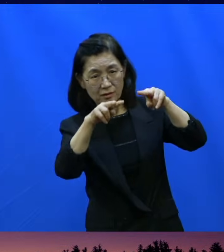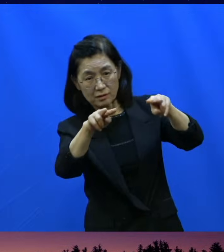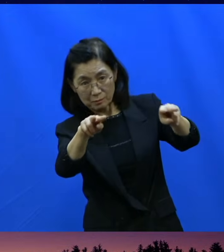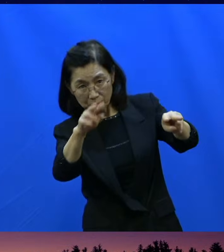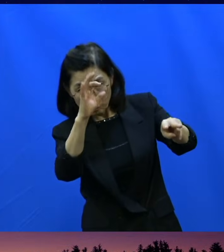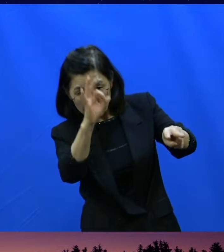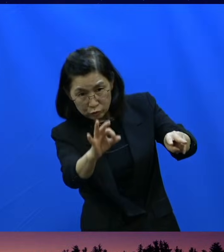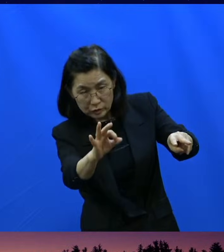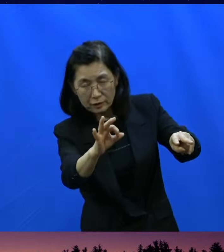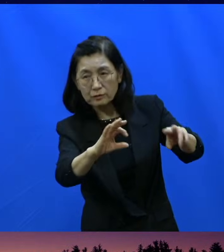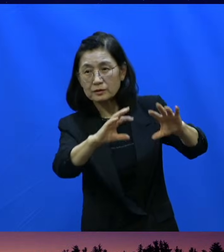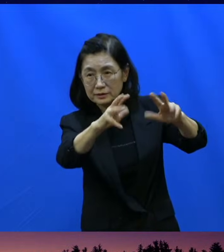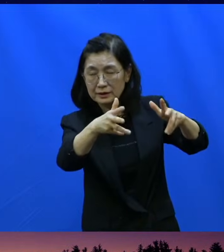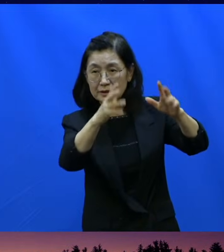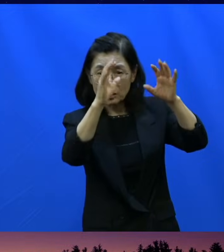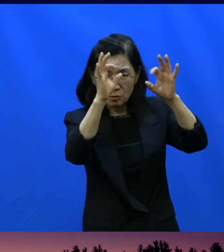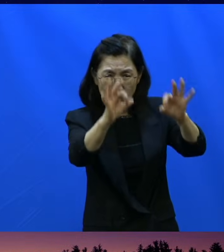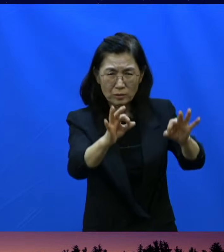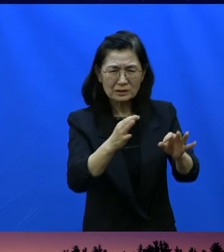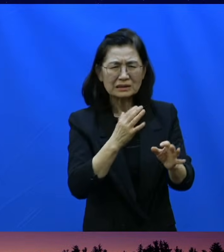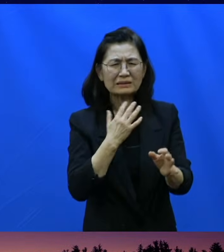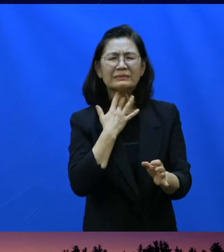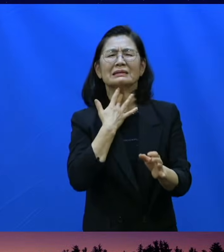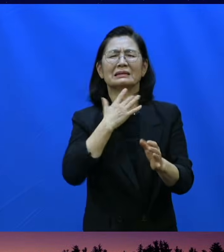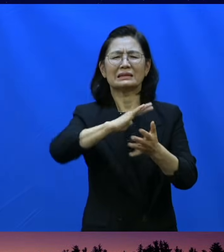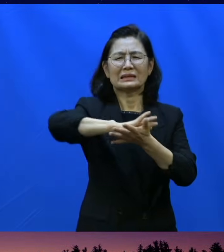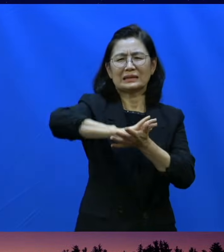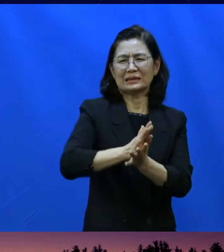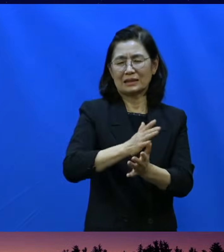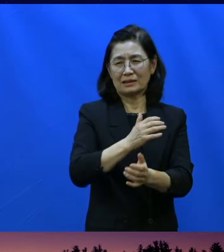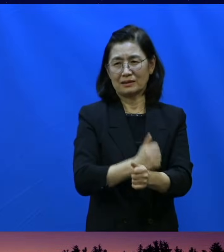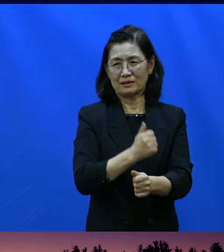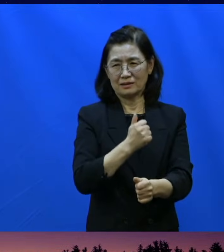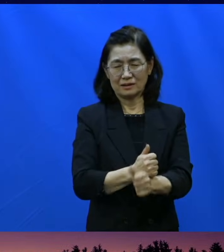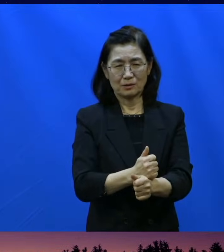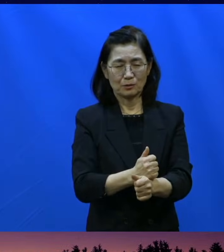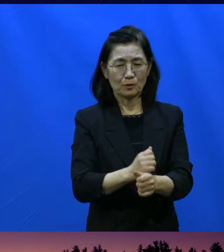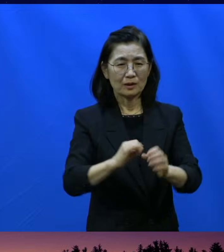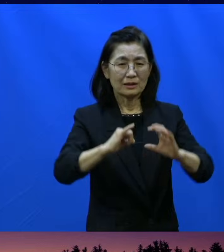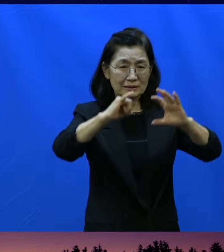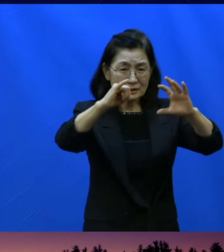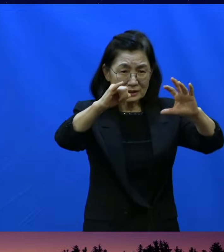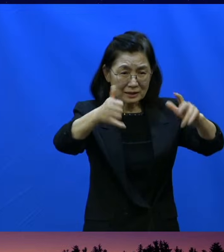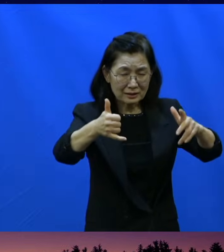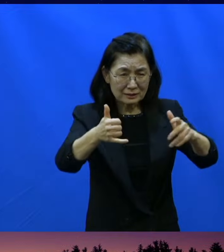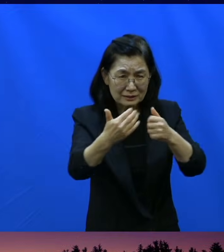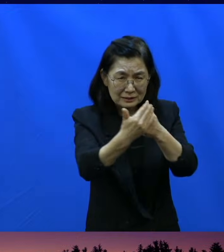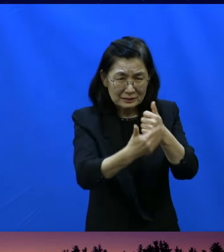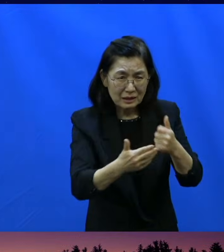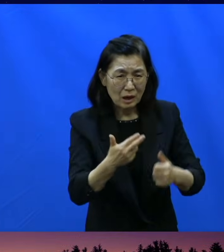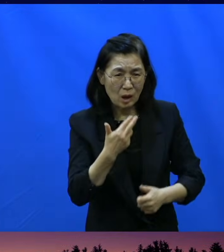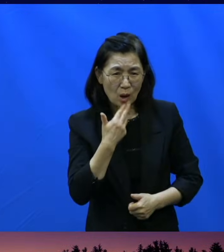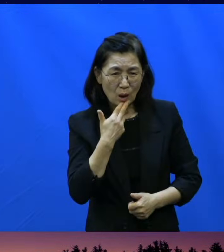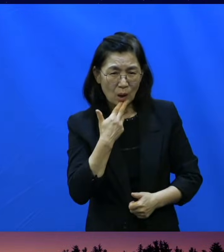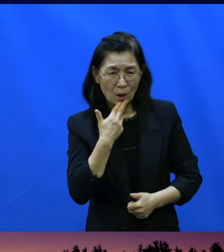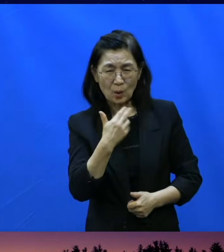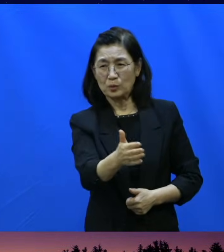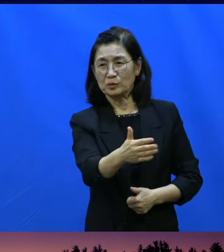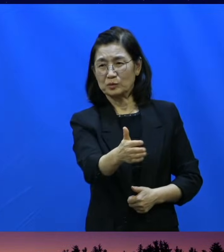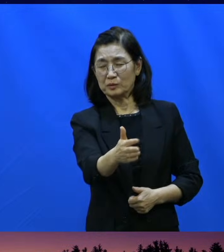은혜가 없는 세상은요, 잔인해요. 이 세상은 은혜가 없어요. 필립 얀시가